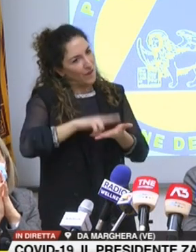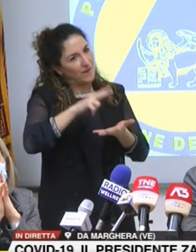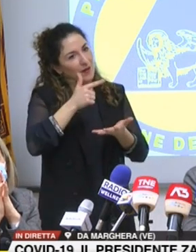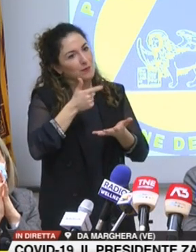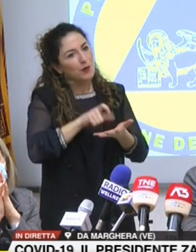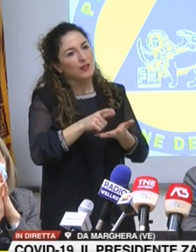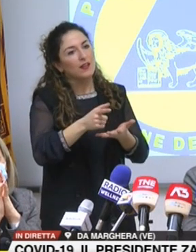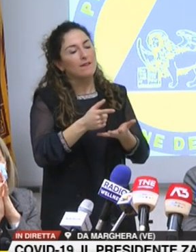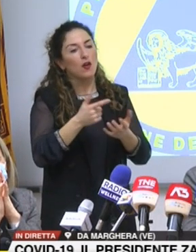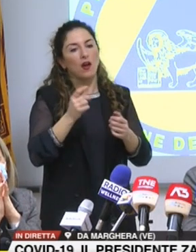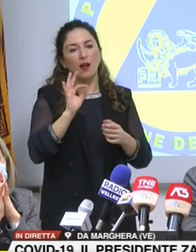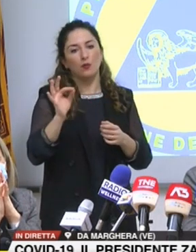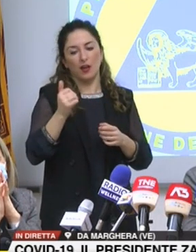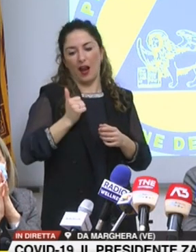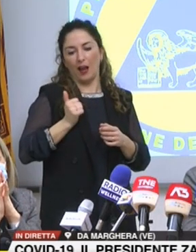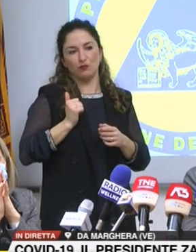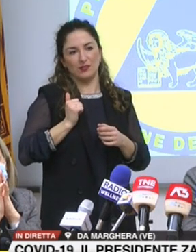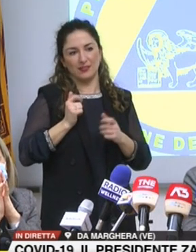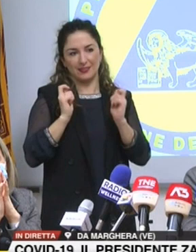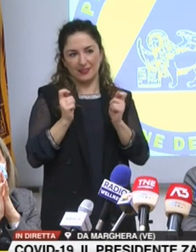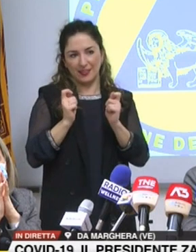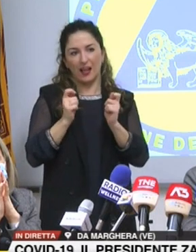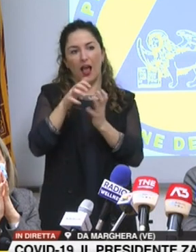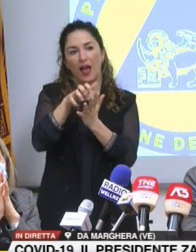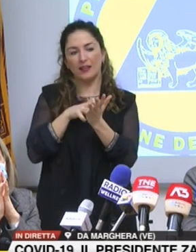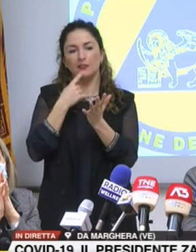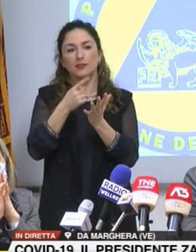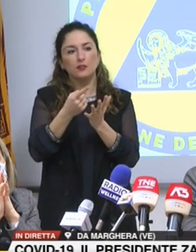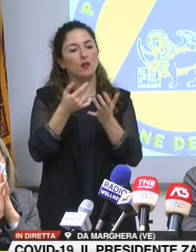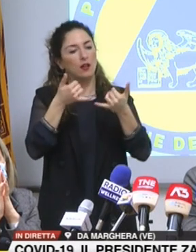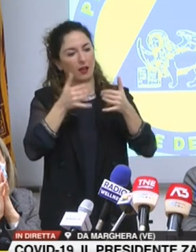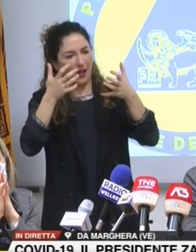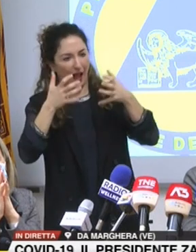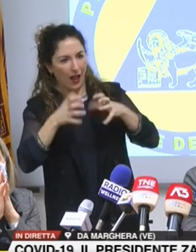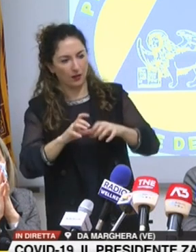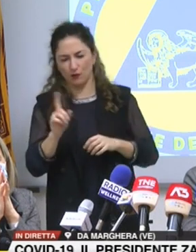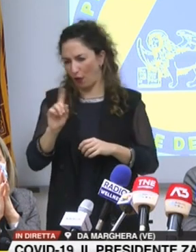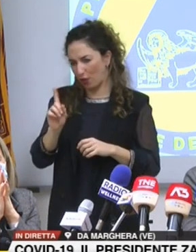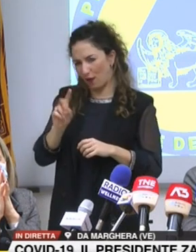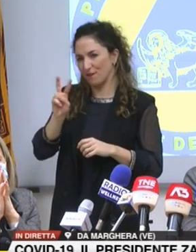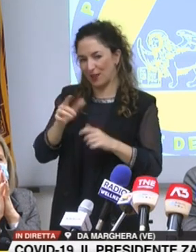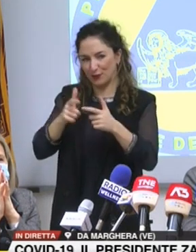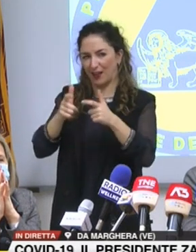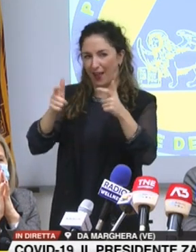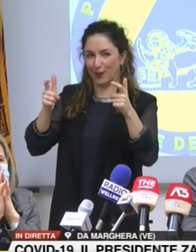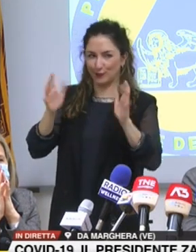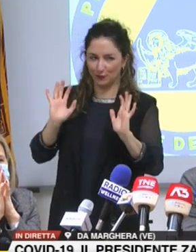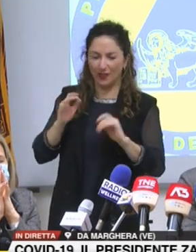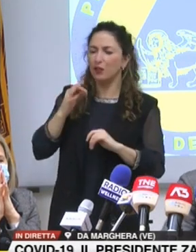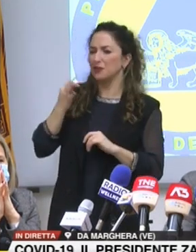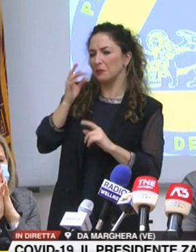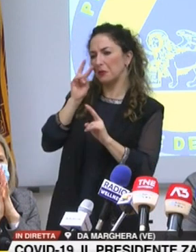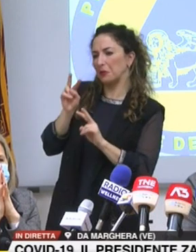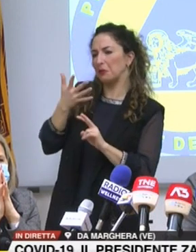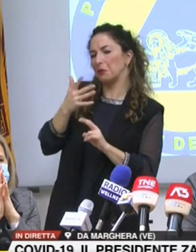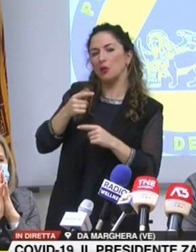venute fuori delle agenzie e degli articoli su un calo notevole... No, il Veneto cresce. Benissimo, e questo è già... Ne abbiamo sempre guardate, più o